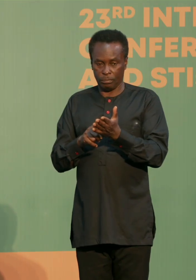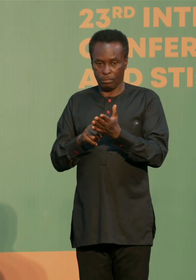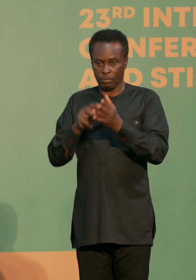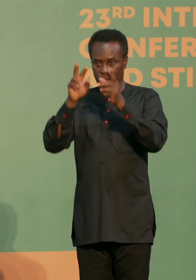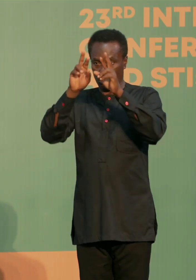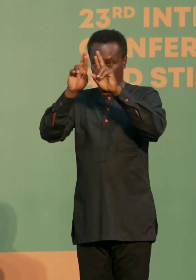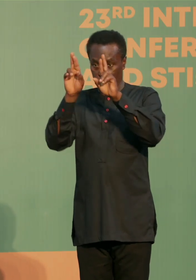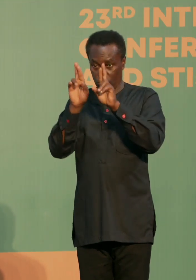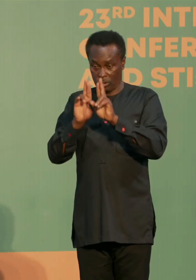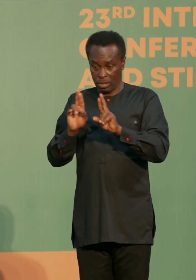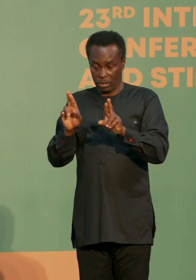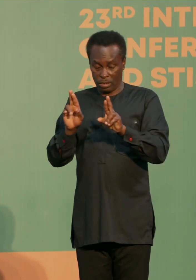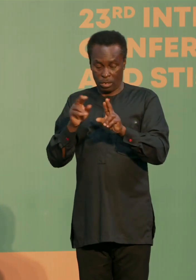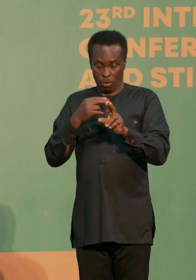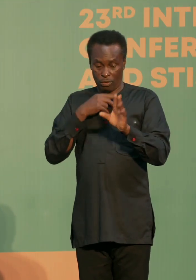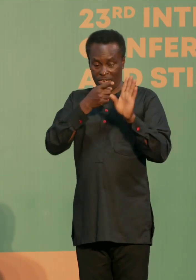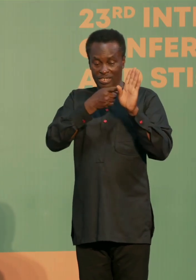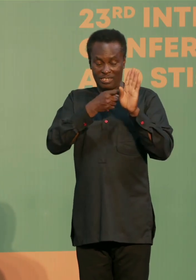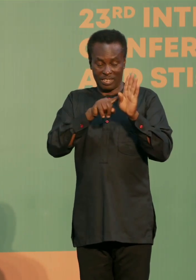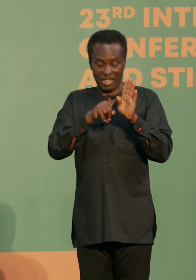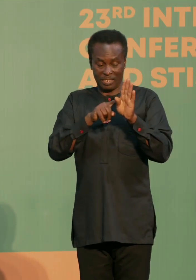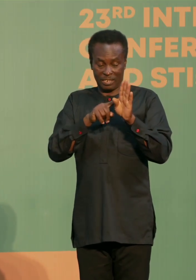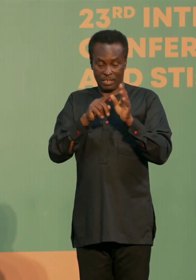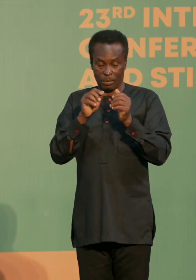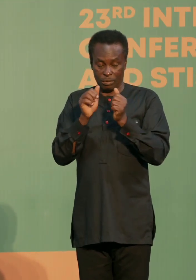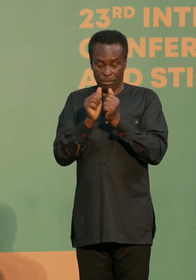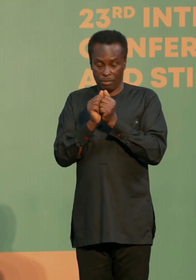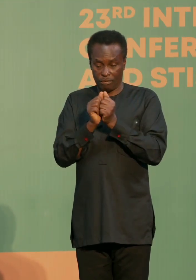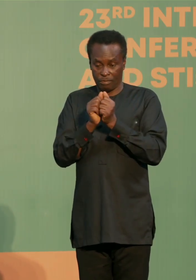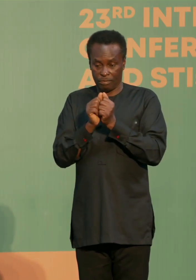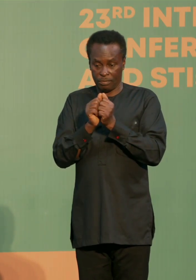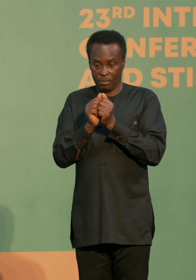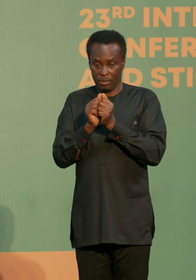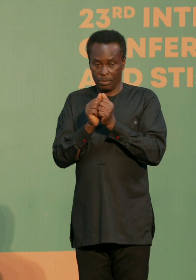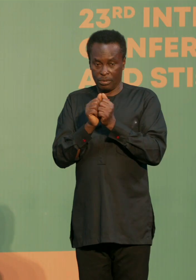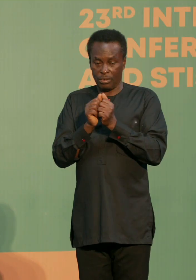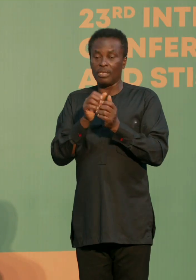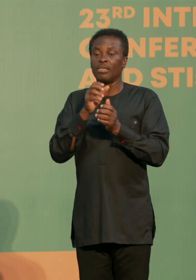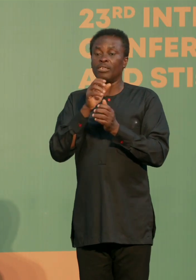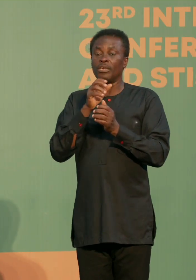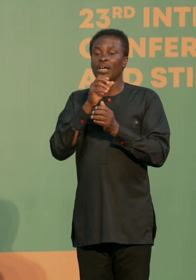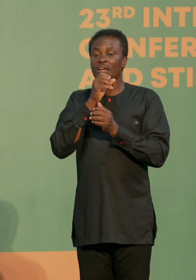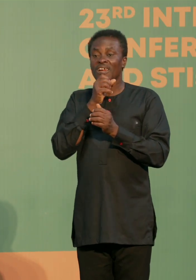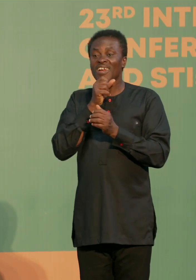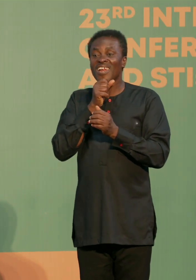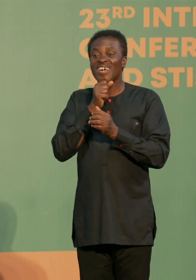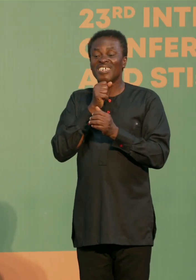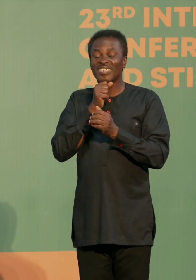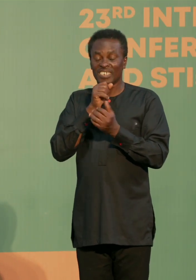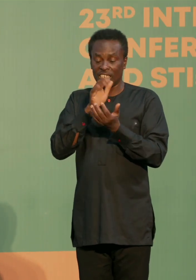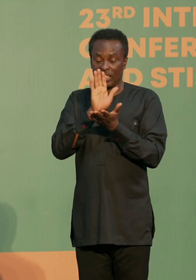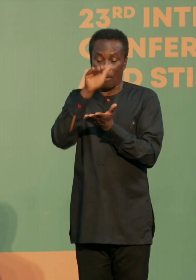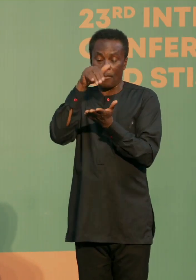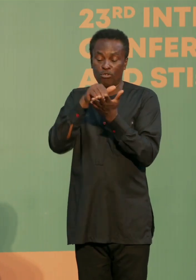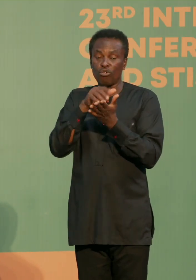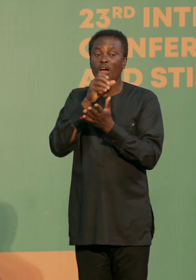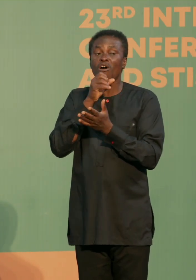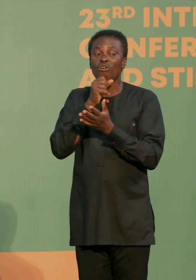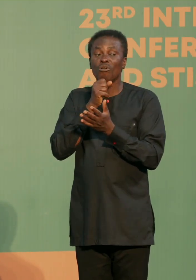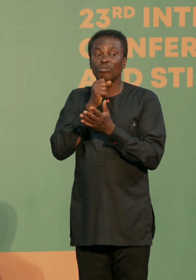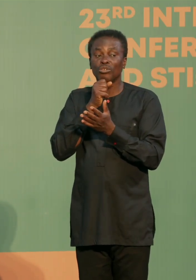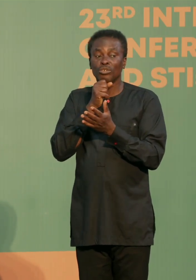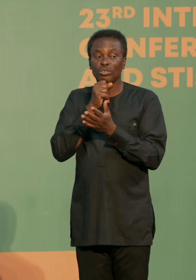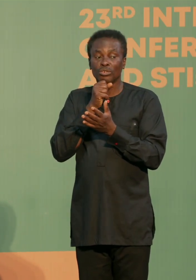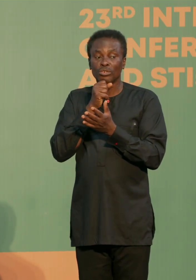Comme résultat, nous commençons par les données sociodémographiques. L'âge moyen de notre population était de 32